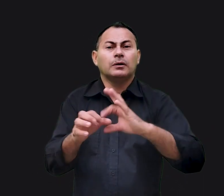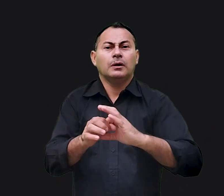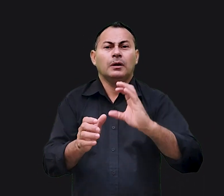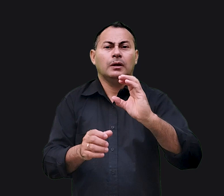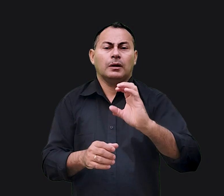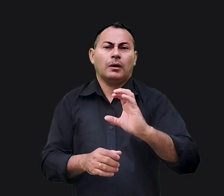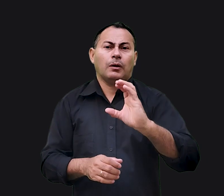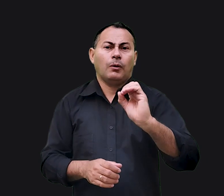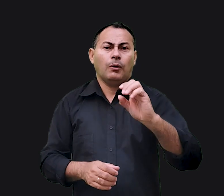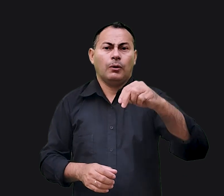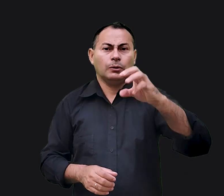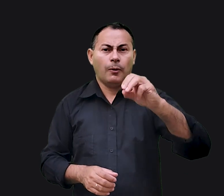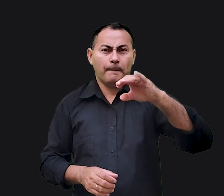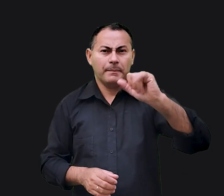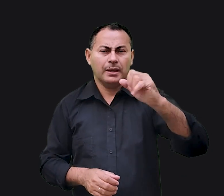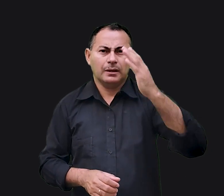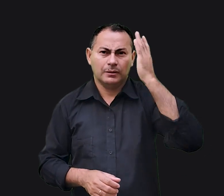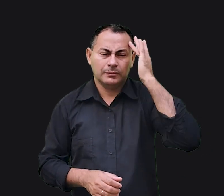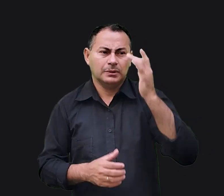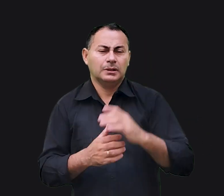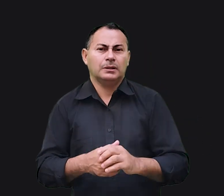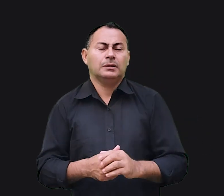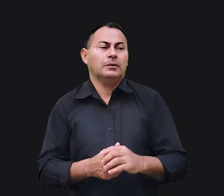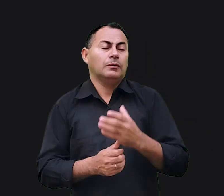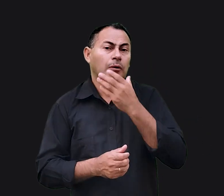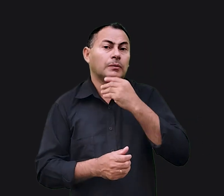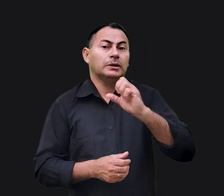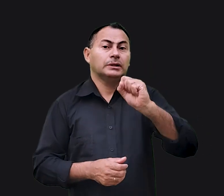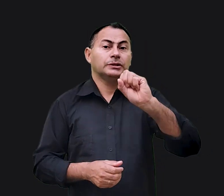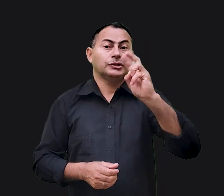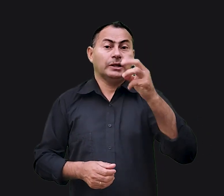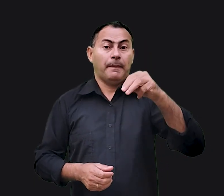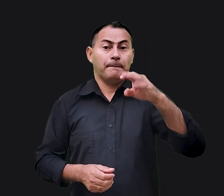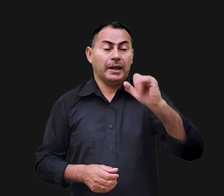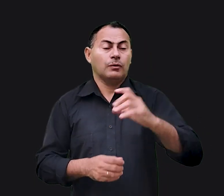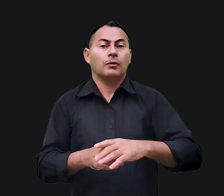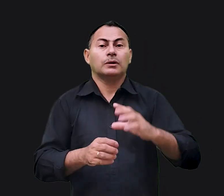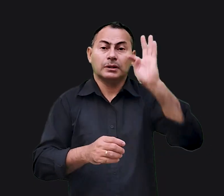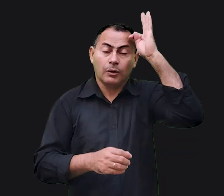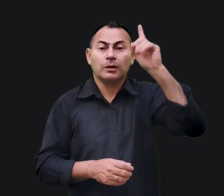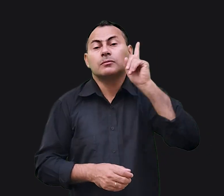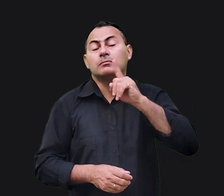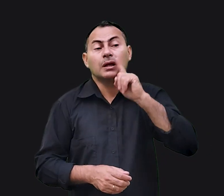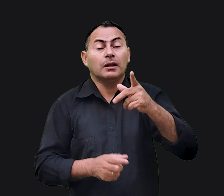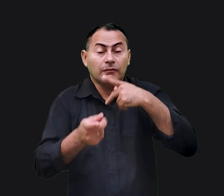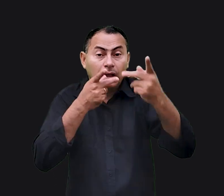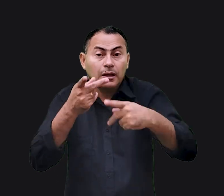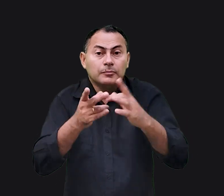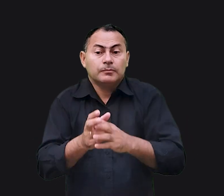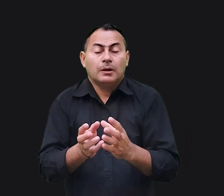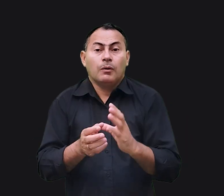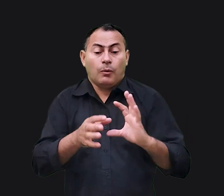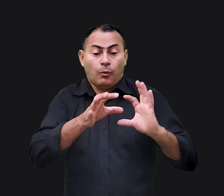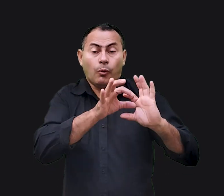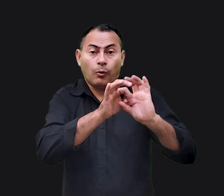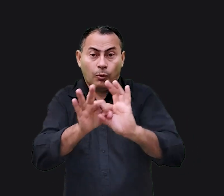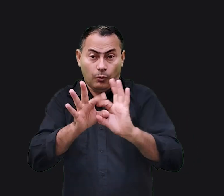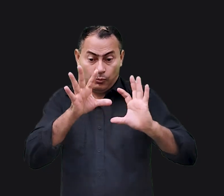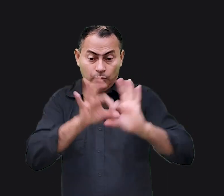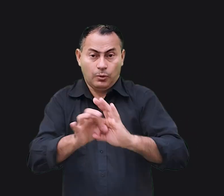koinonia. Sam Schmaker, teólogo americano de Pittsburgh, dizia que comunhão é como